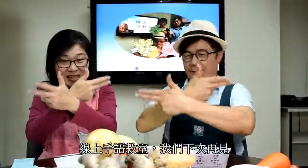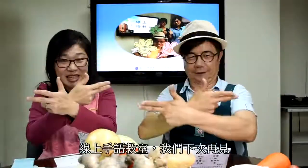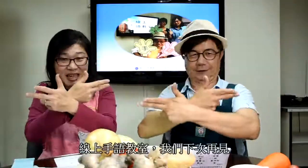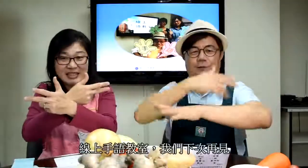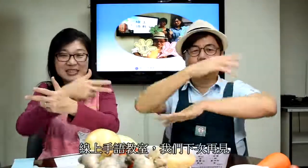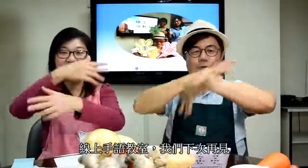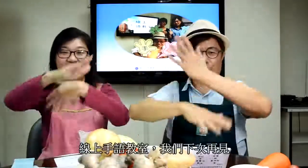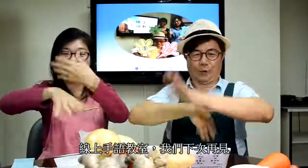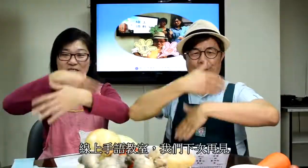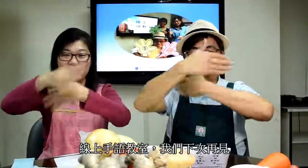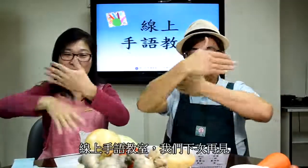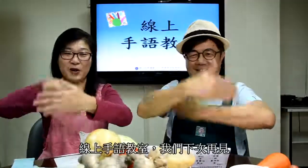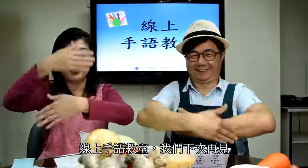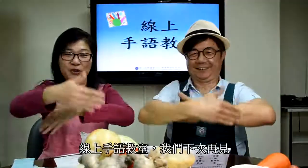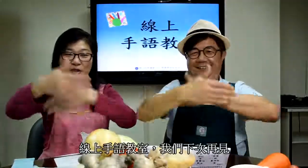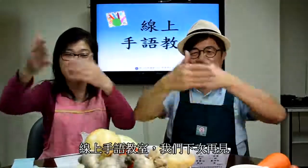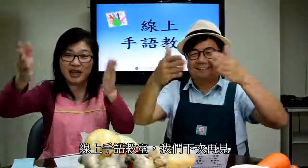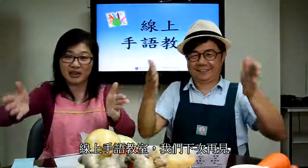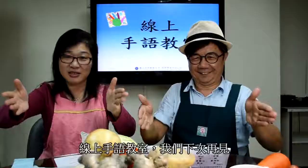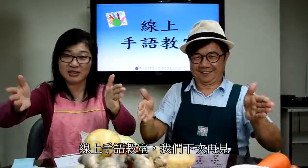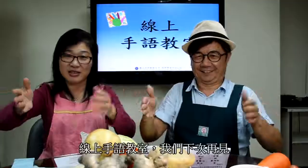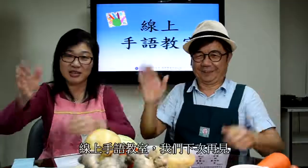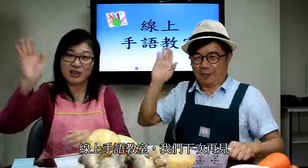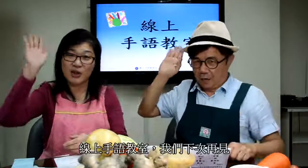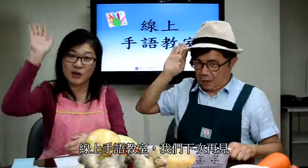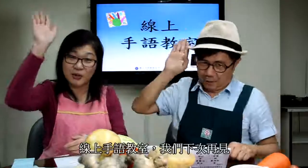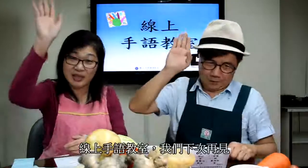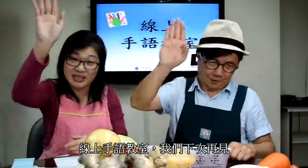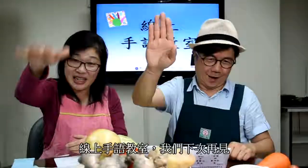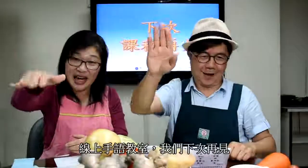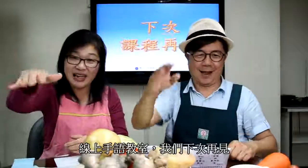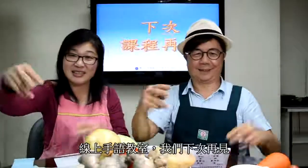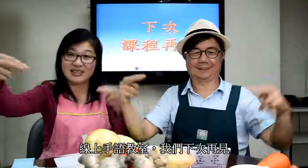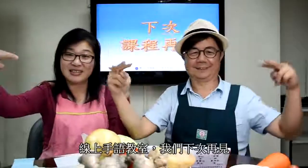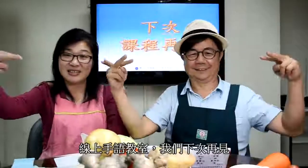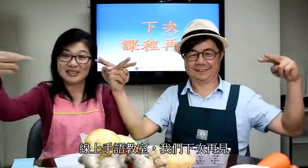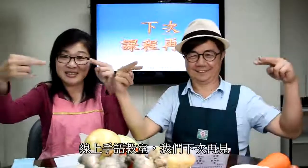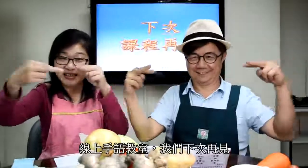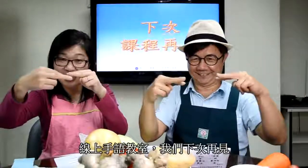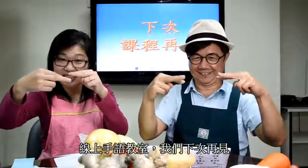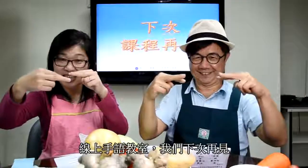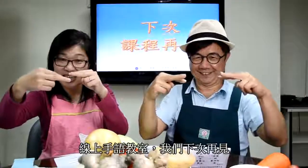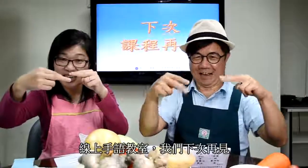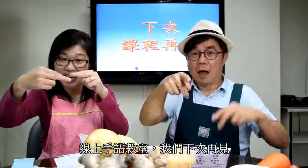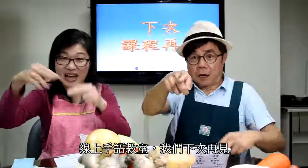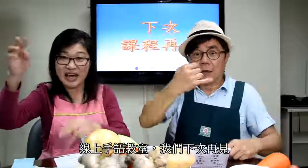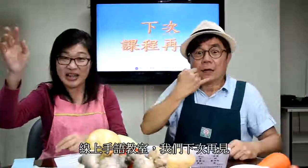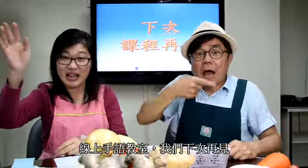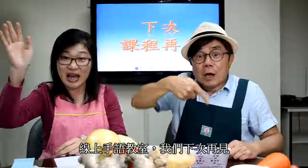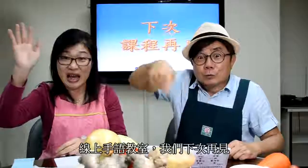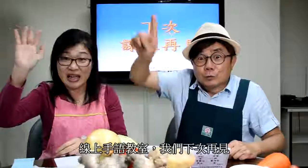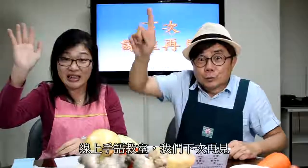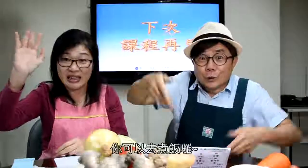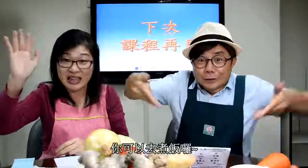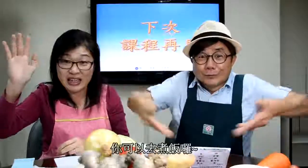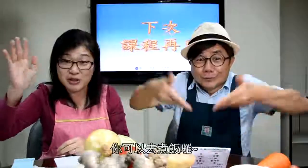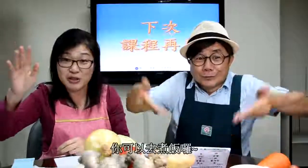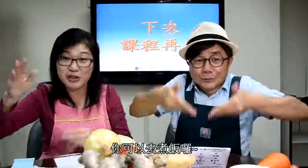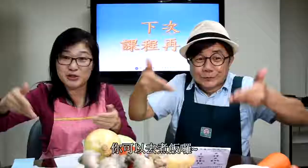线上手语教室，我们下次再见。你可以去煮